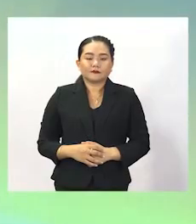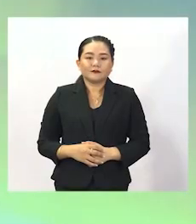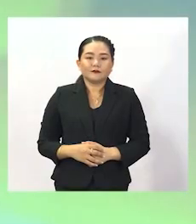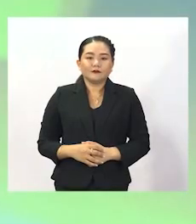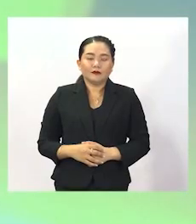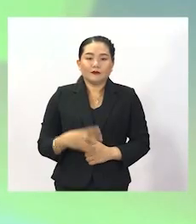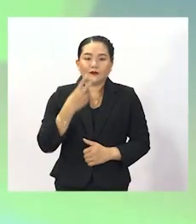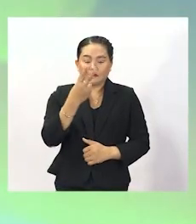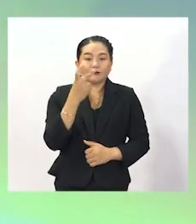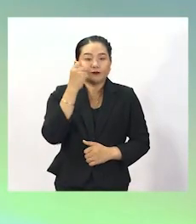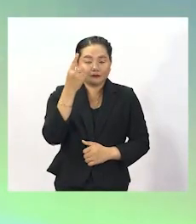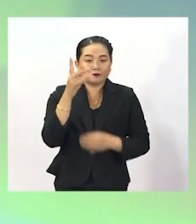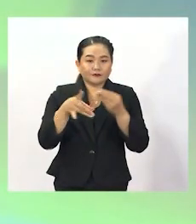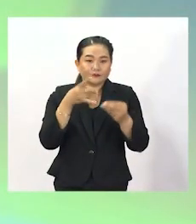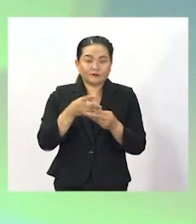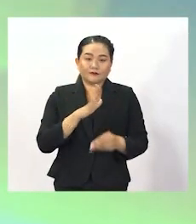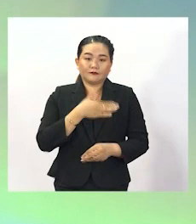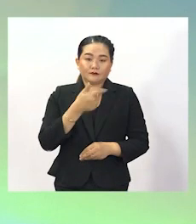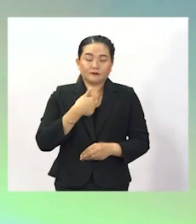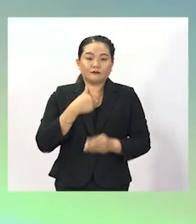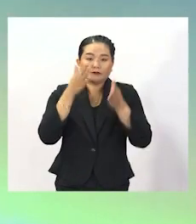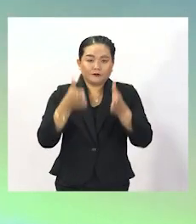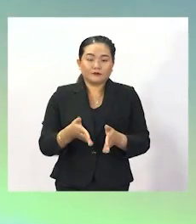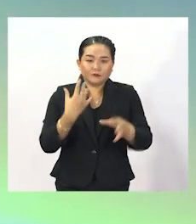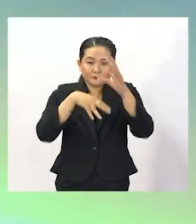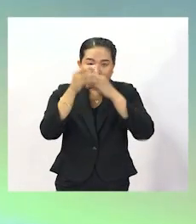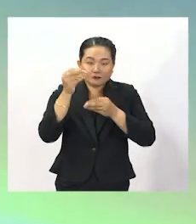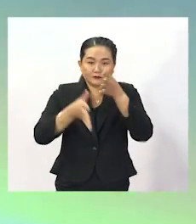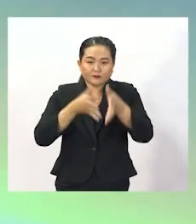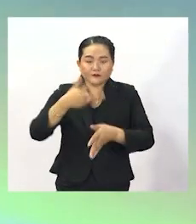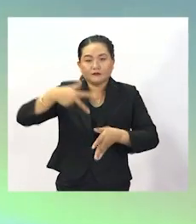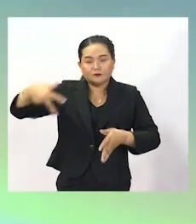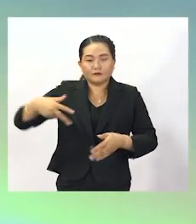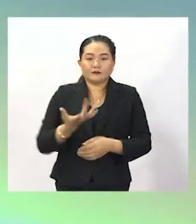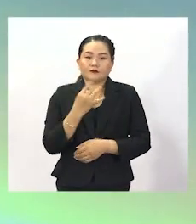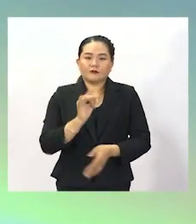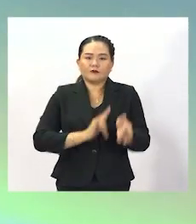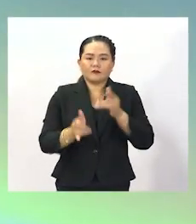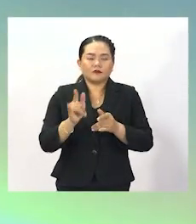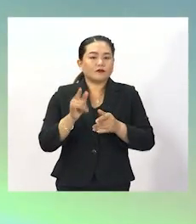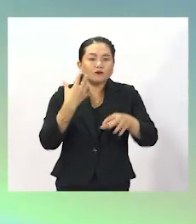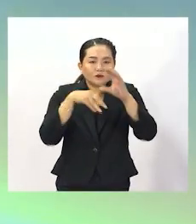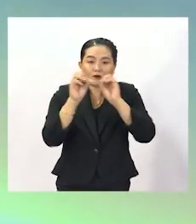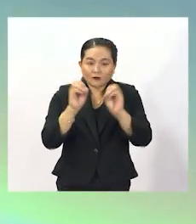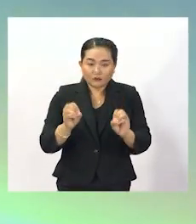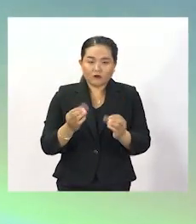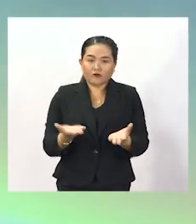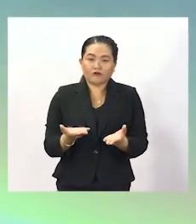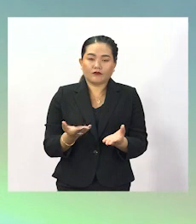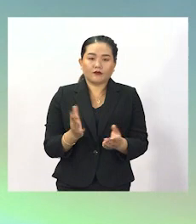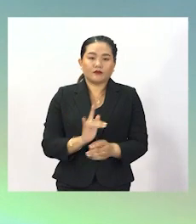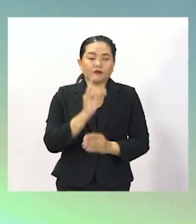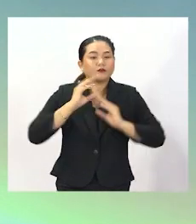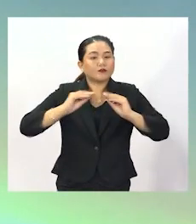បាទយើងបានយល់អំពីអារម្មណ៍របស់អ្នកដែលទៅរៀនភាសាសញ្ញាព្រោះអីបើអត់មានអ្នករៀនហើយអត់